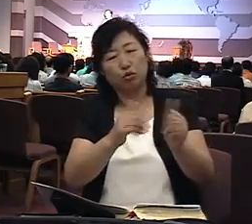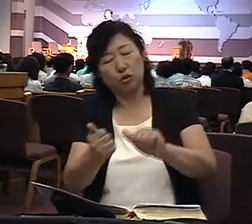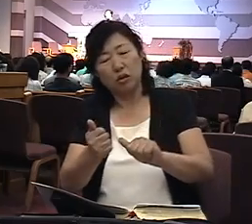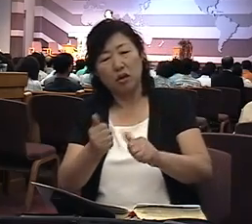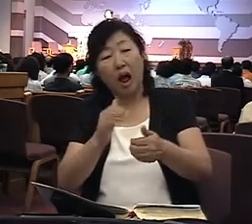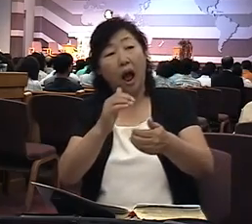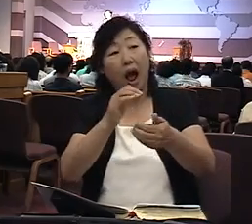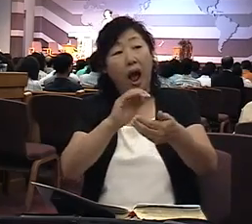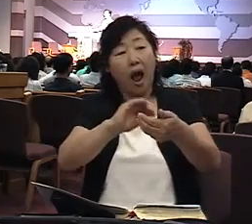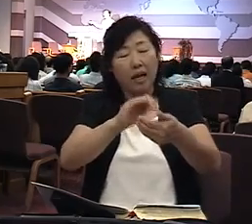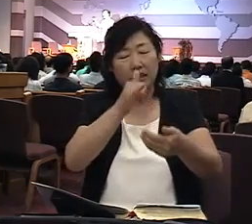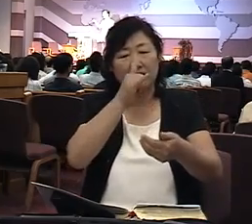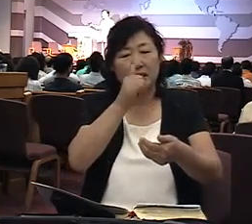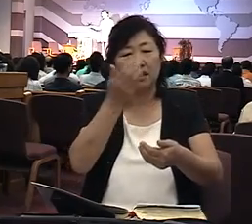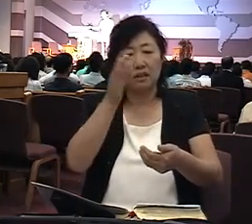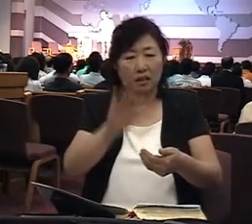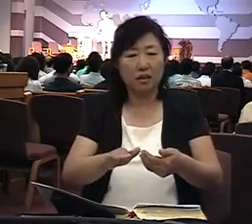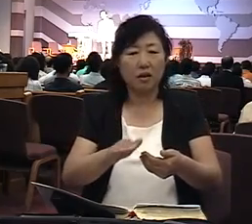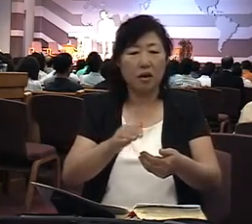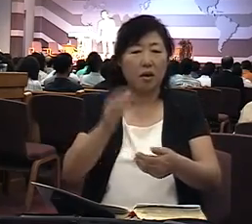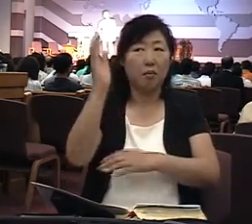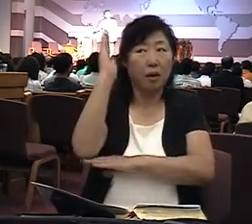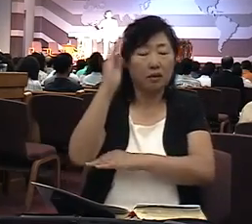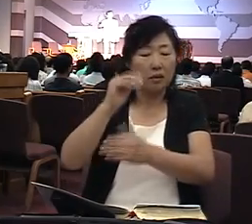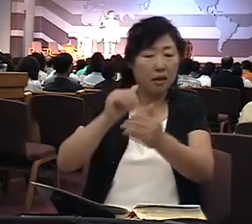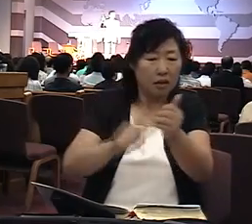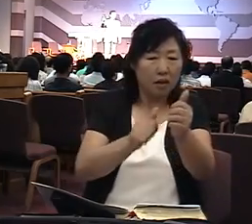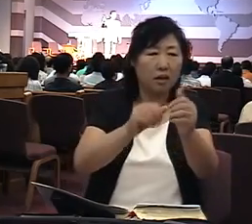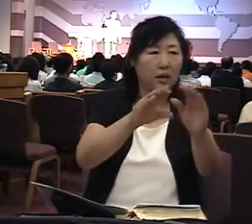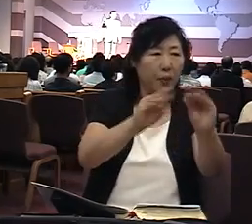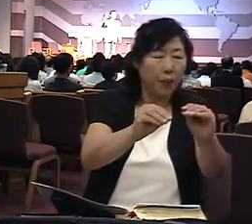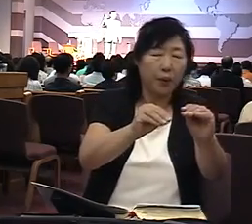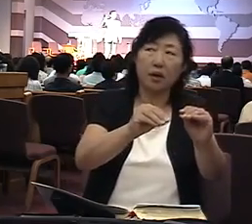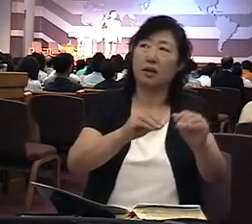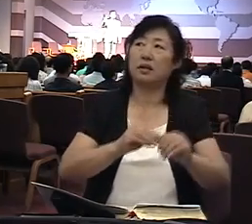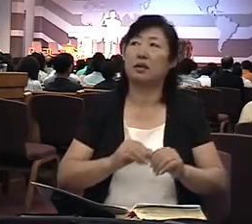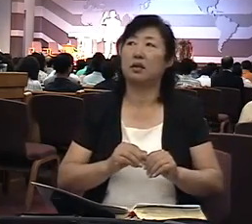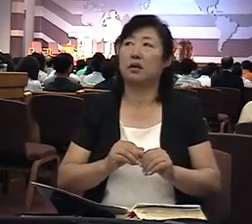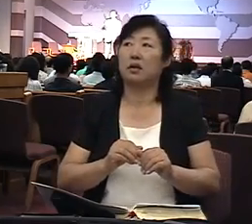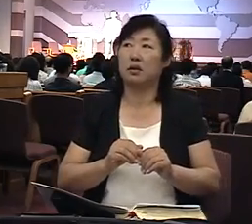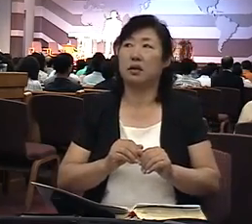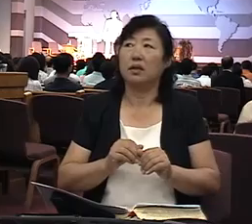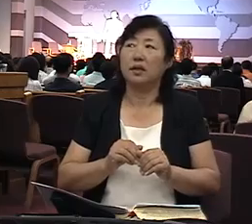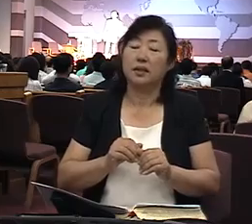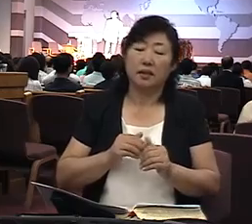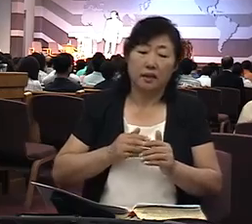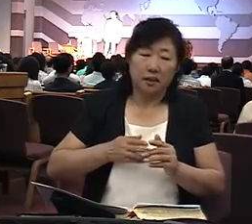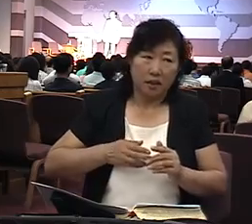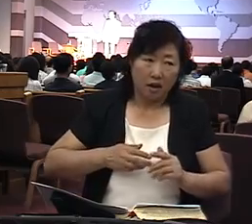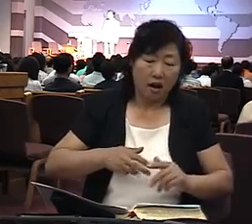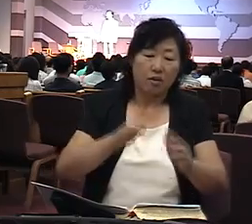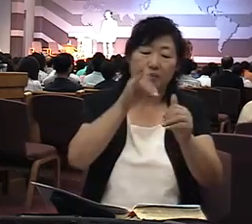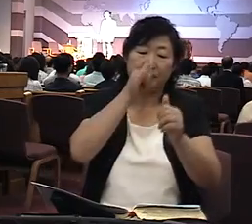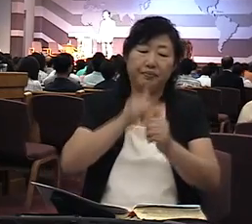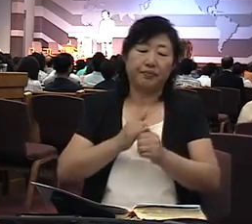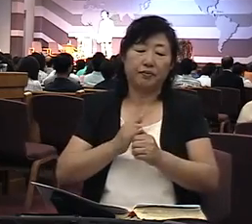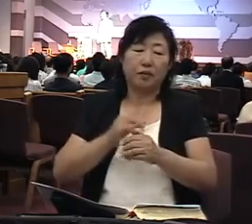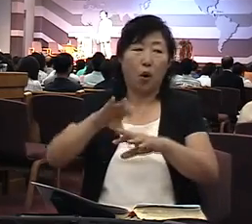그 말씀에 따라 스톱하고 fit to serve the king, 우리 왕 되신 주님을